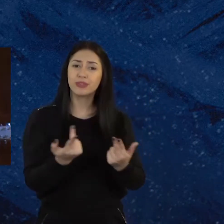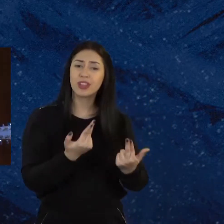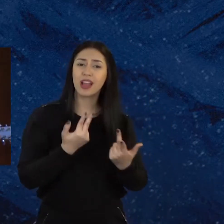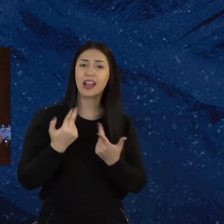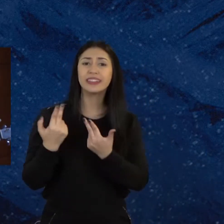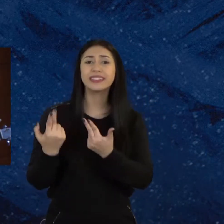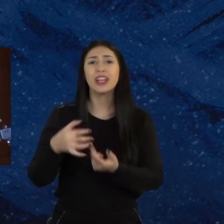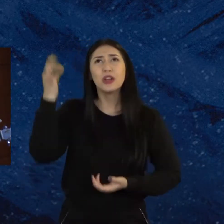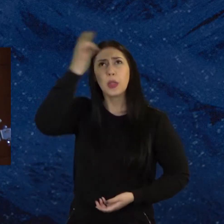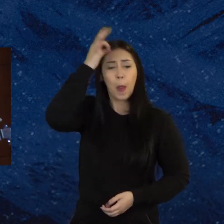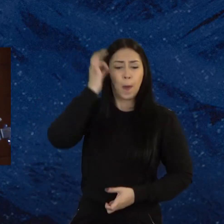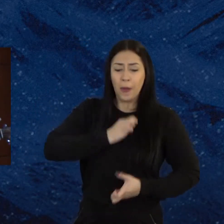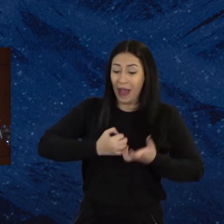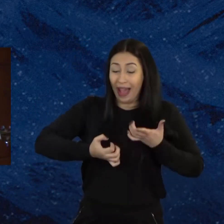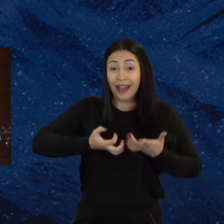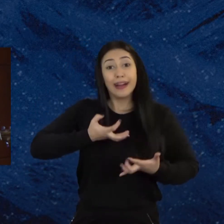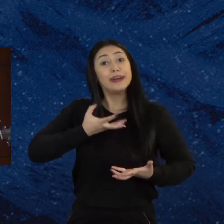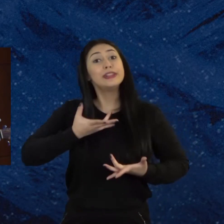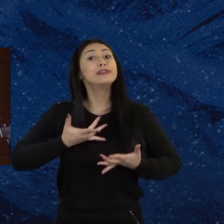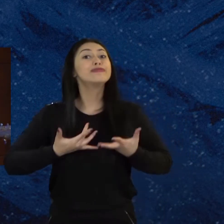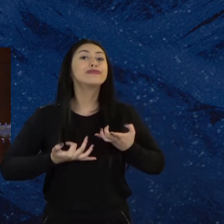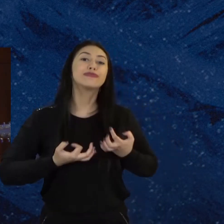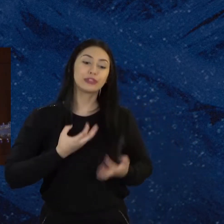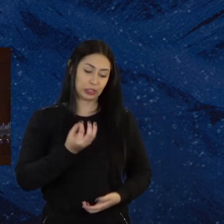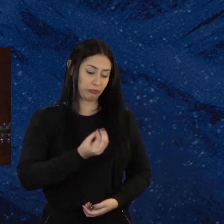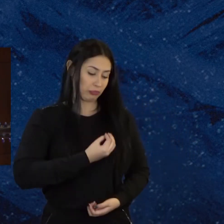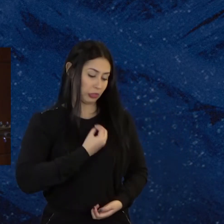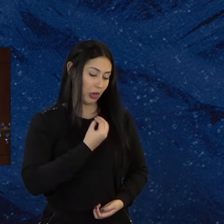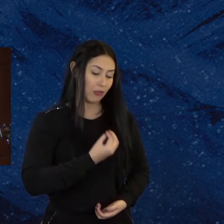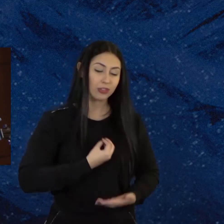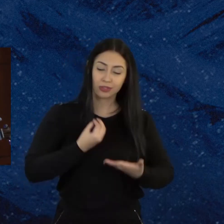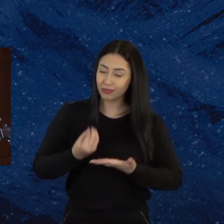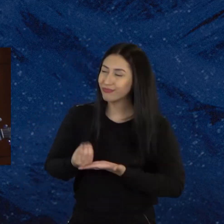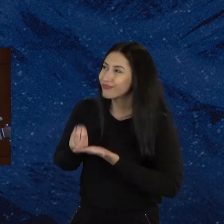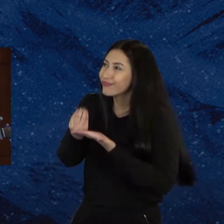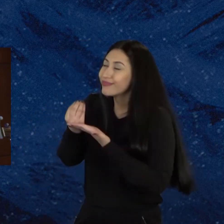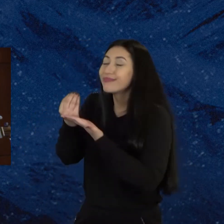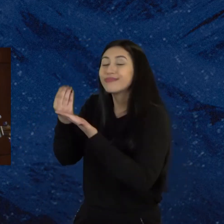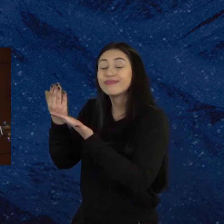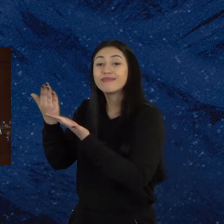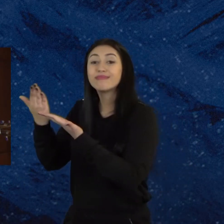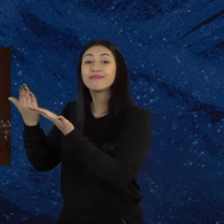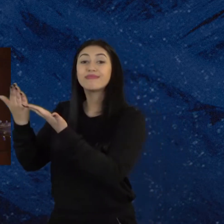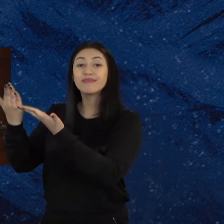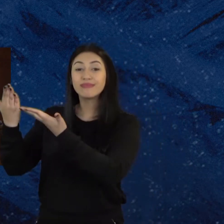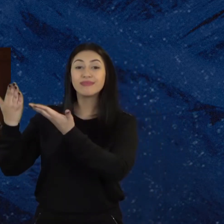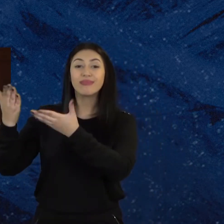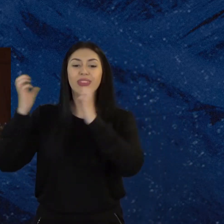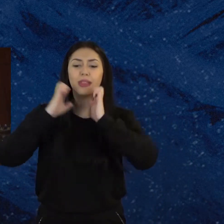cooperar, livres de conceitos, feliz e tradição, somos um com uma só